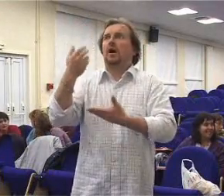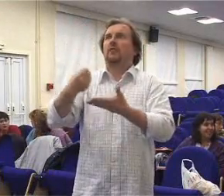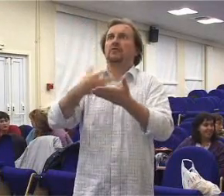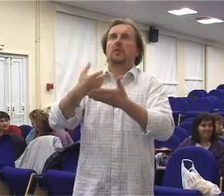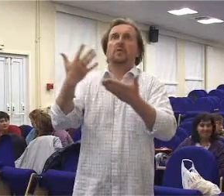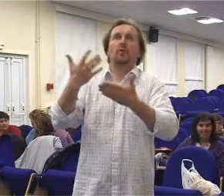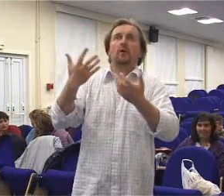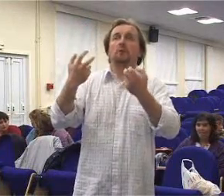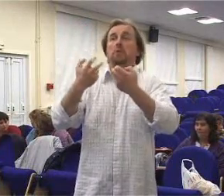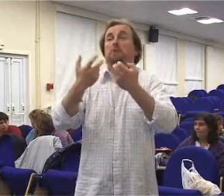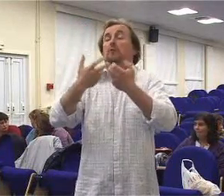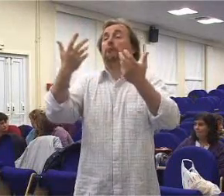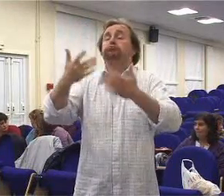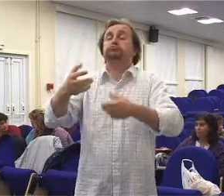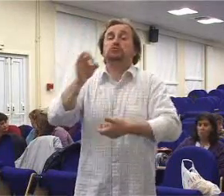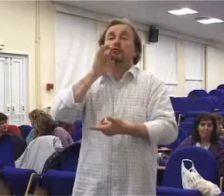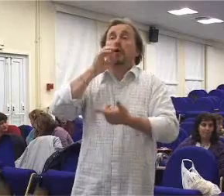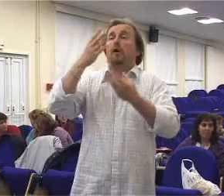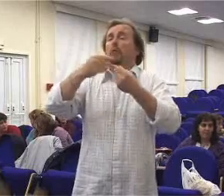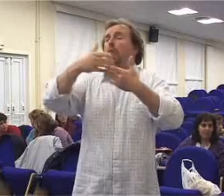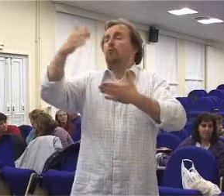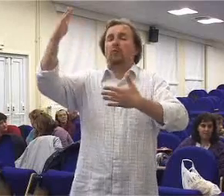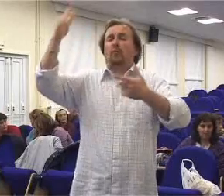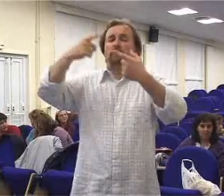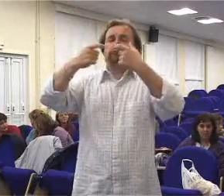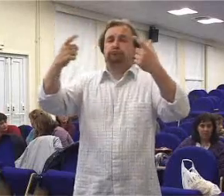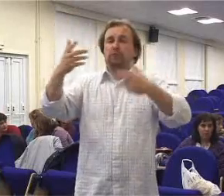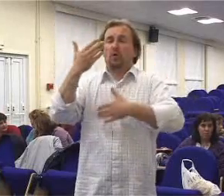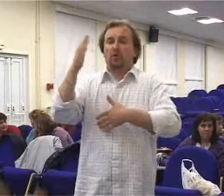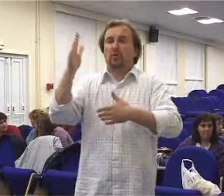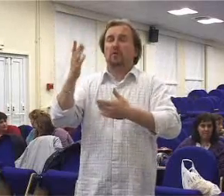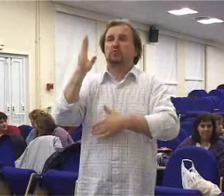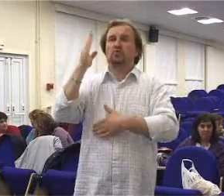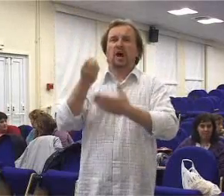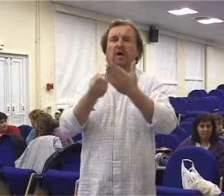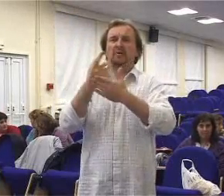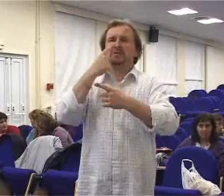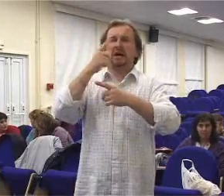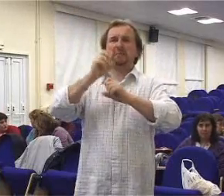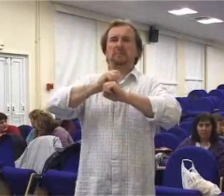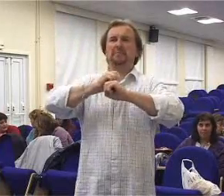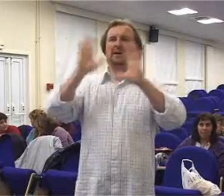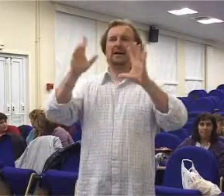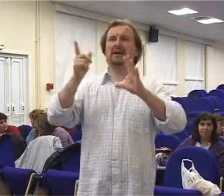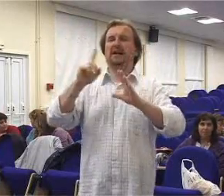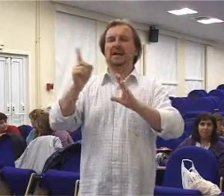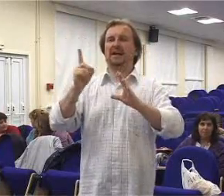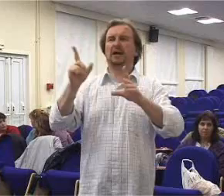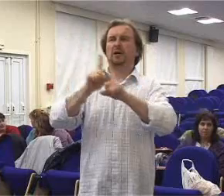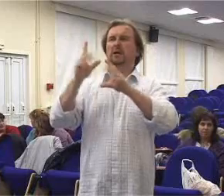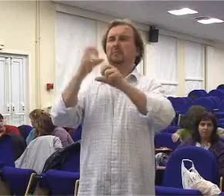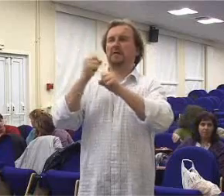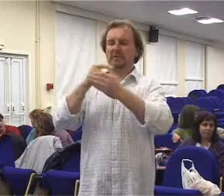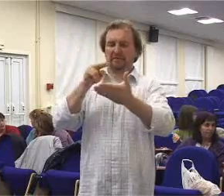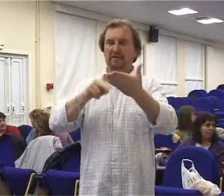aussi les sourds sur des concepts généraux de santé comme le sida ou autres, parce que les